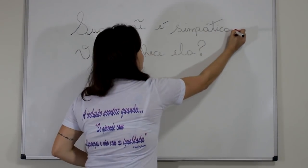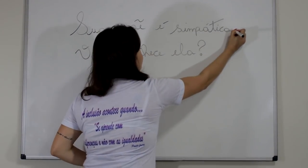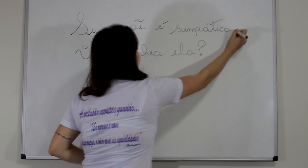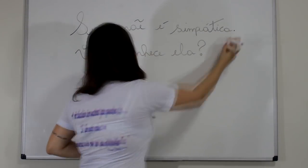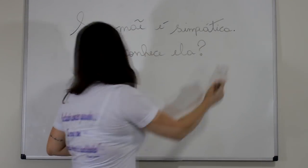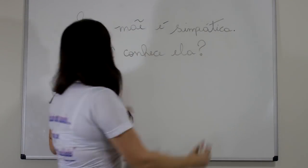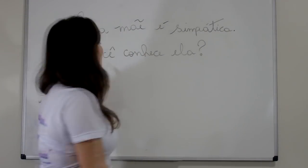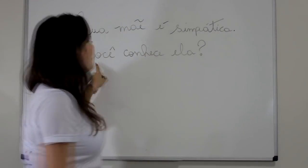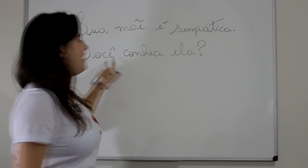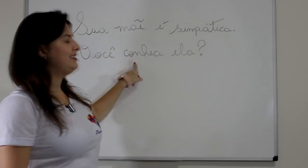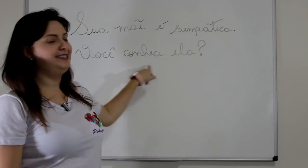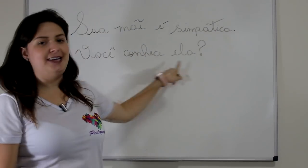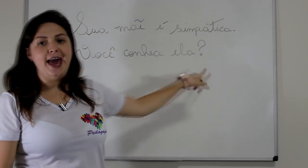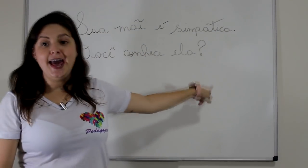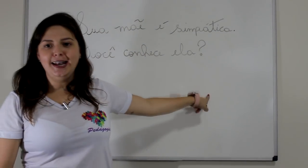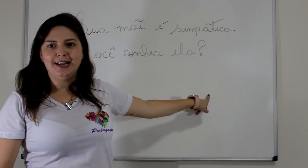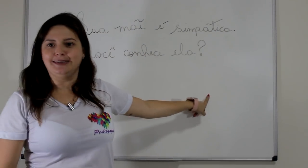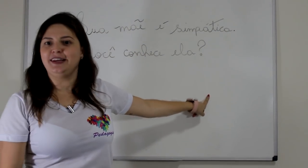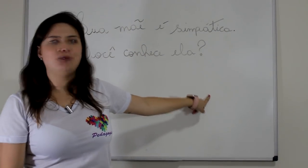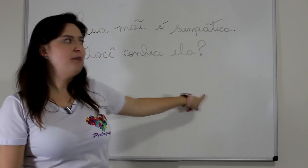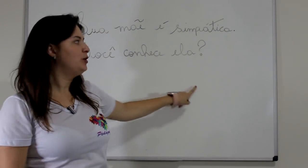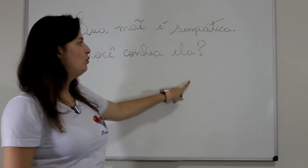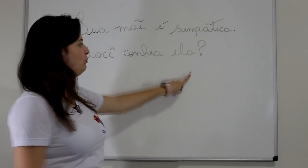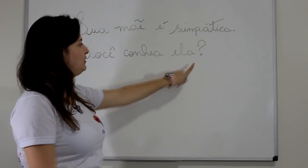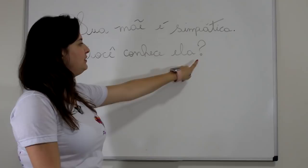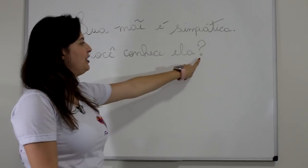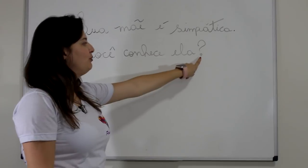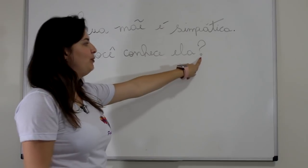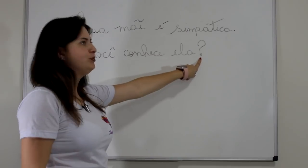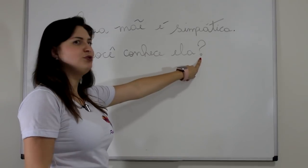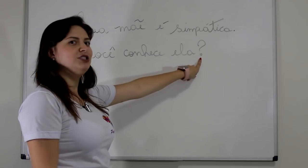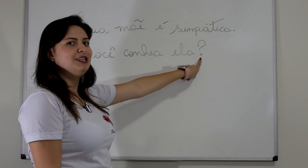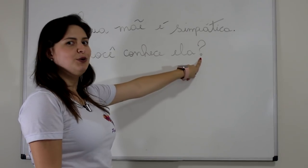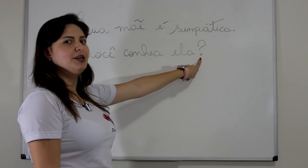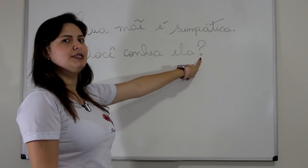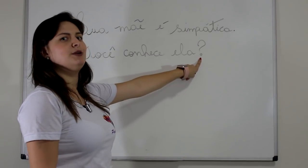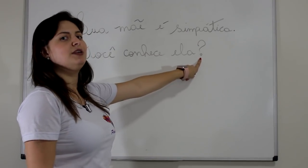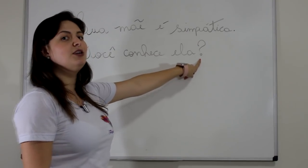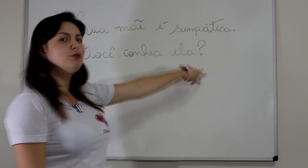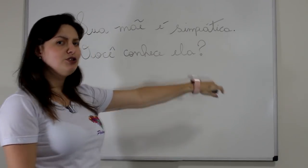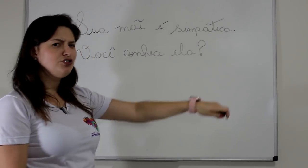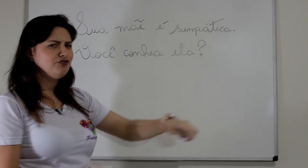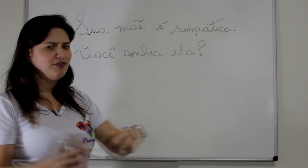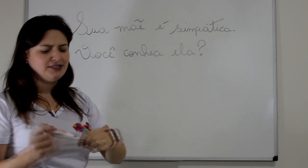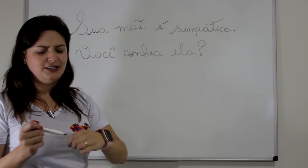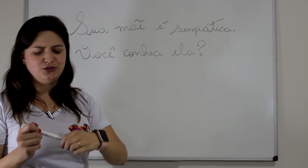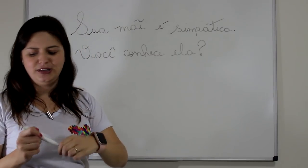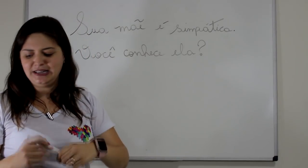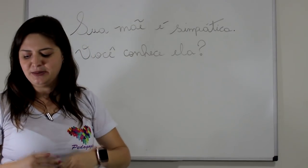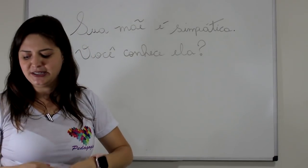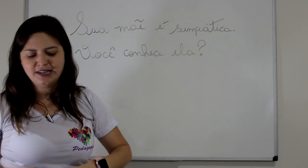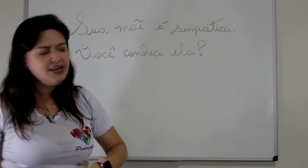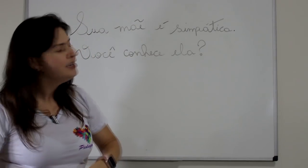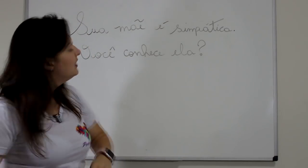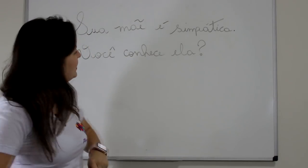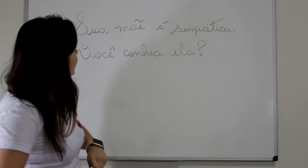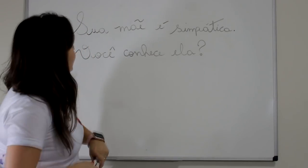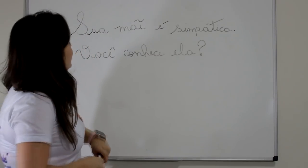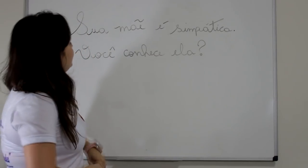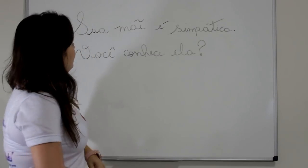Você conhece ela? Tem uma pergunta, tem um ponto de interrogação aqui. Como que a gente vai fazer isso em Libras, hein? Então